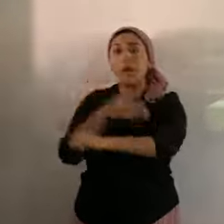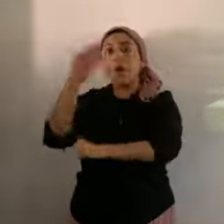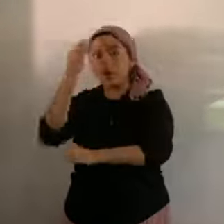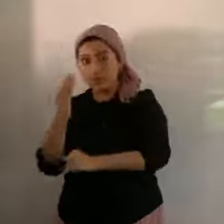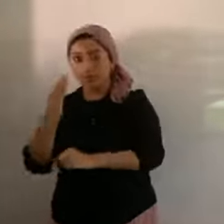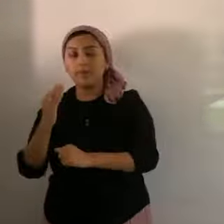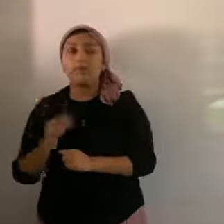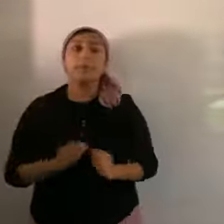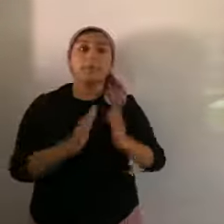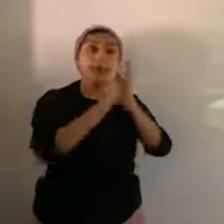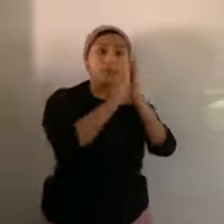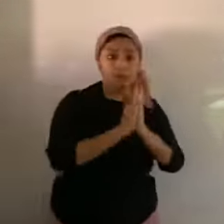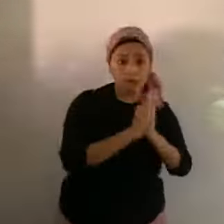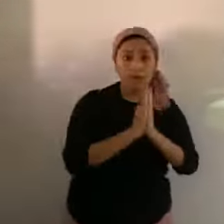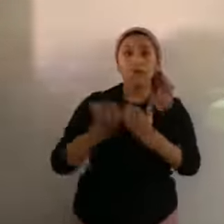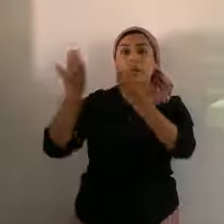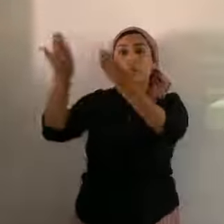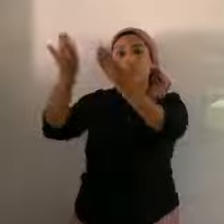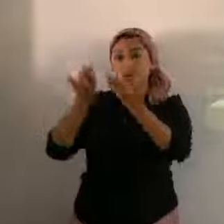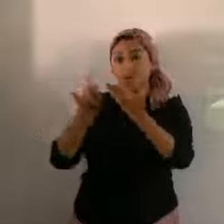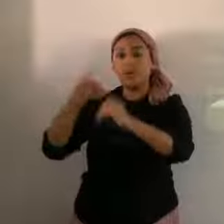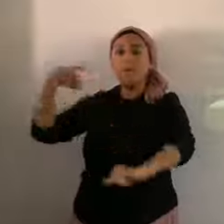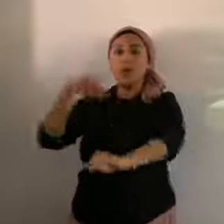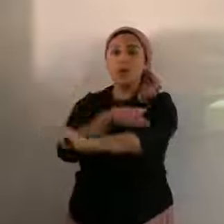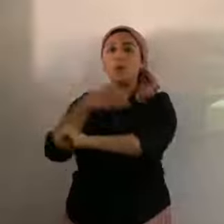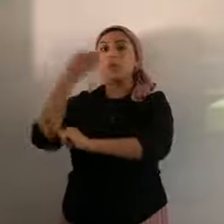Más fuerte aún.